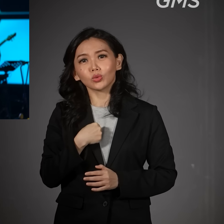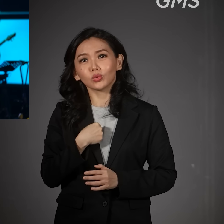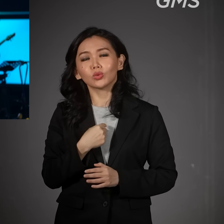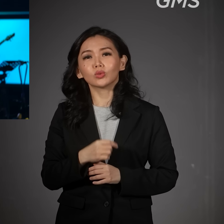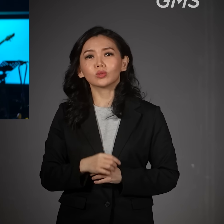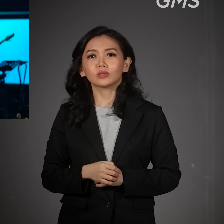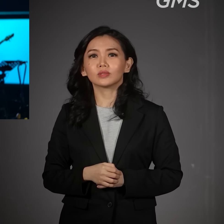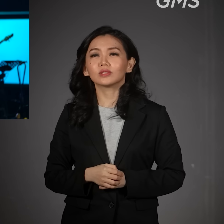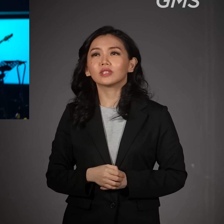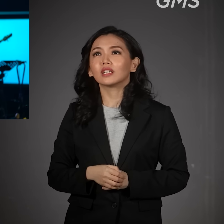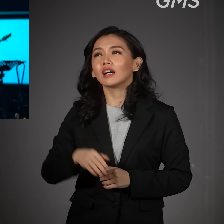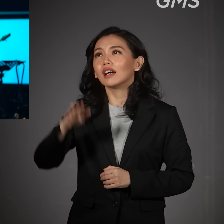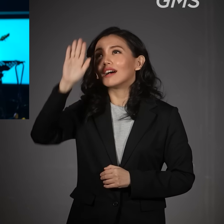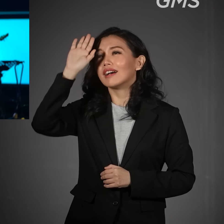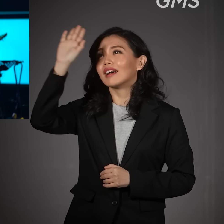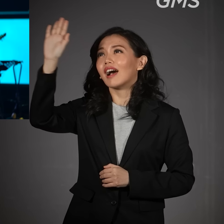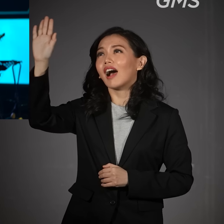Engkau